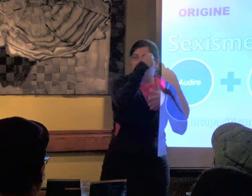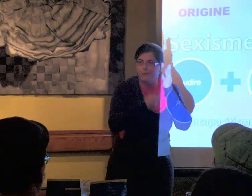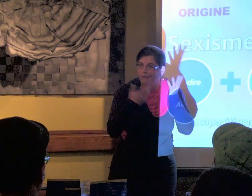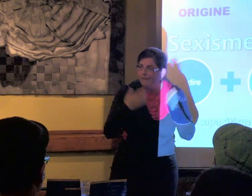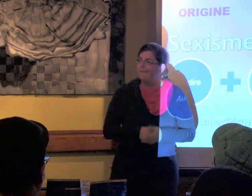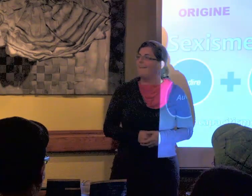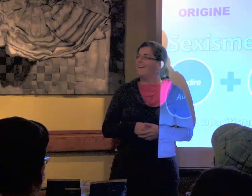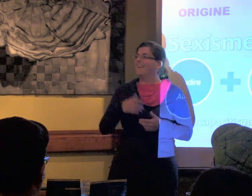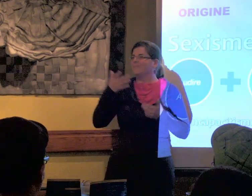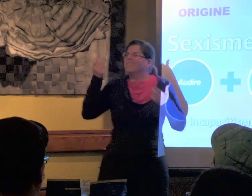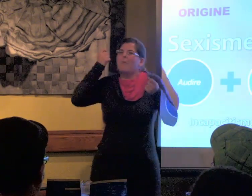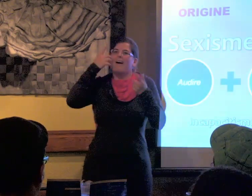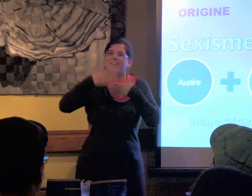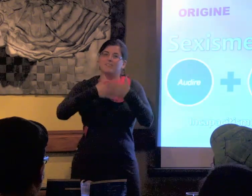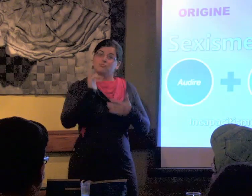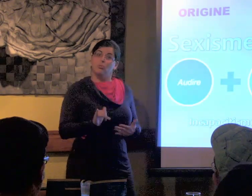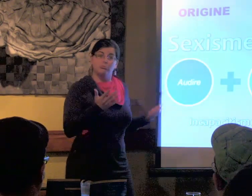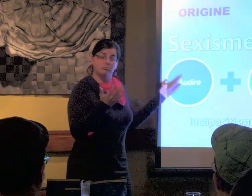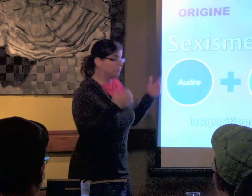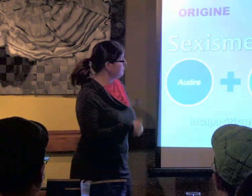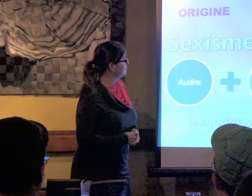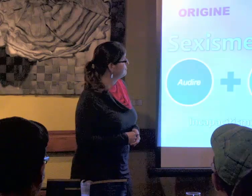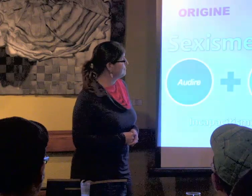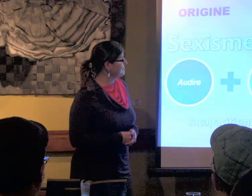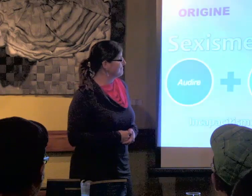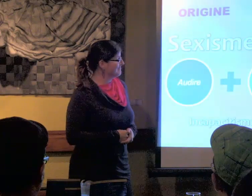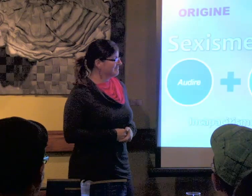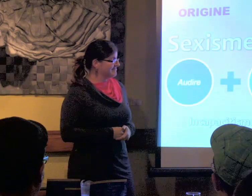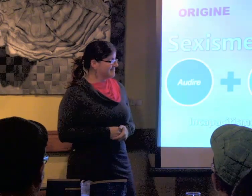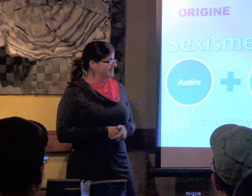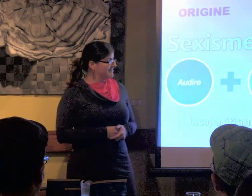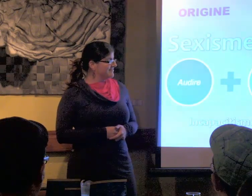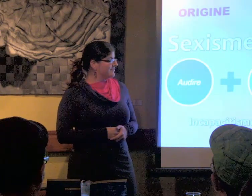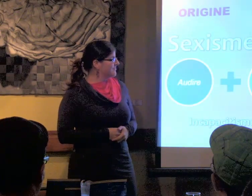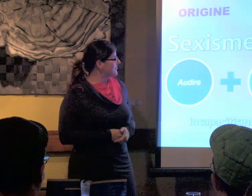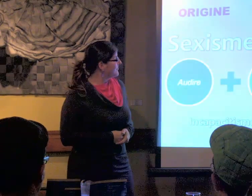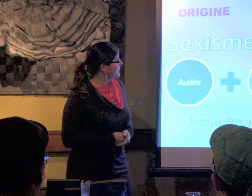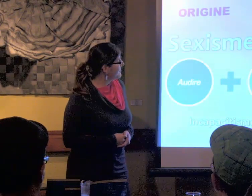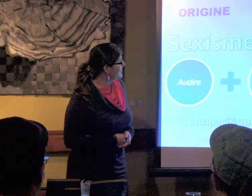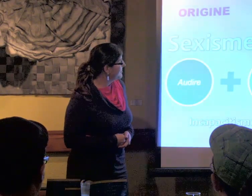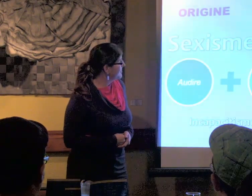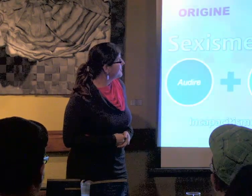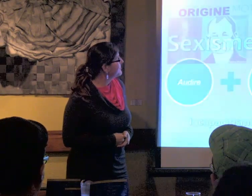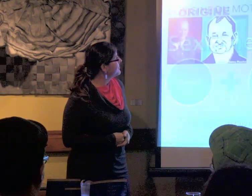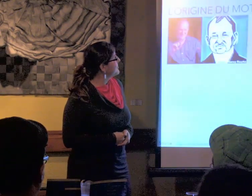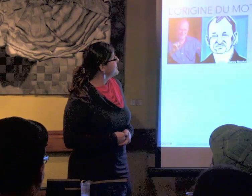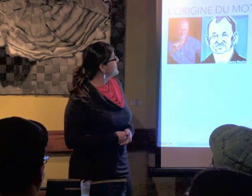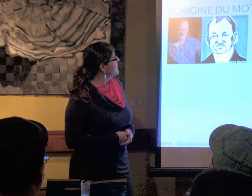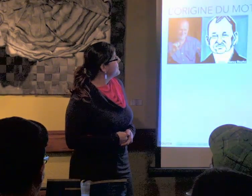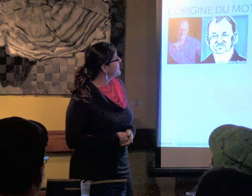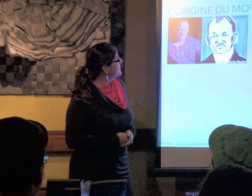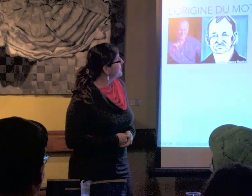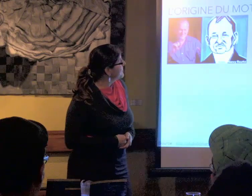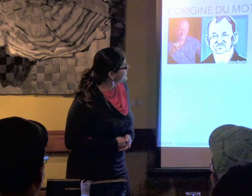dit âgisme, on fait de la discrimination. Si on prend des décisions pour elles, c'est un peu ça. Donc, c'est des situations où on voit du isme, comme je l'ai dit,